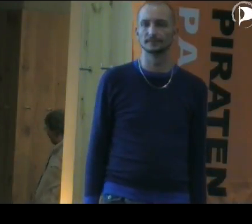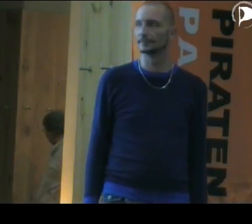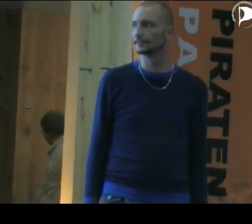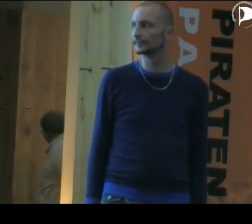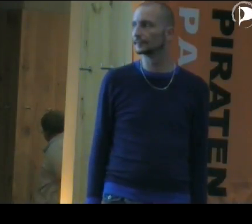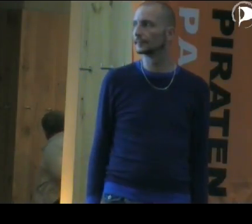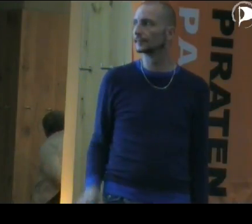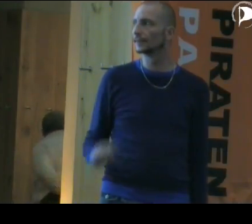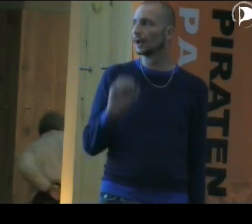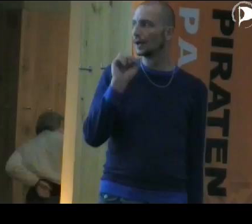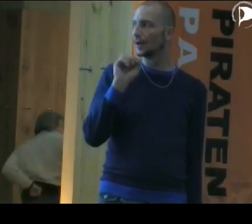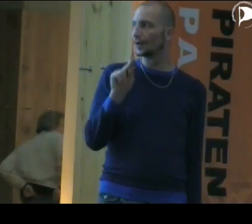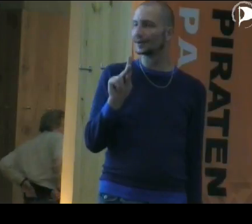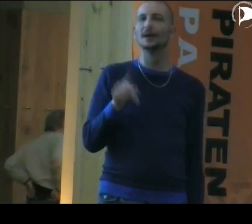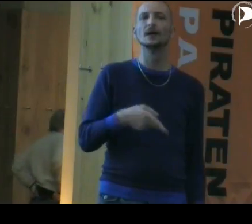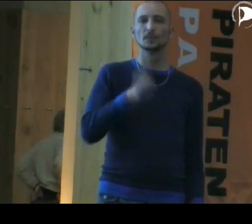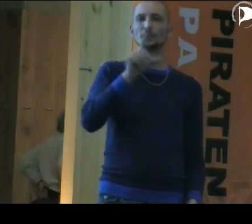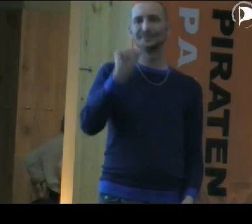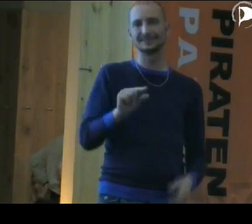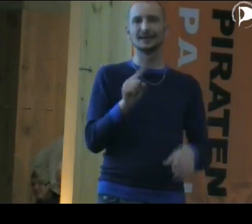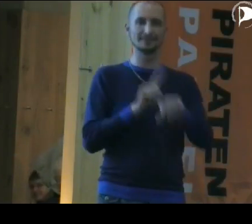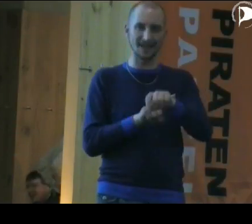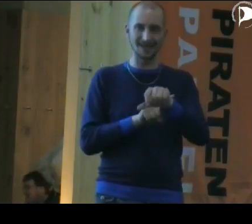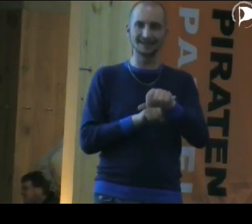konkret ist noch zeit und